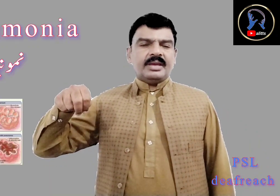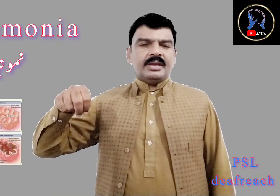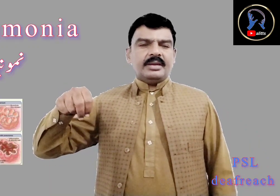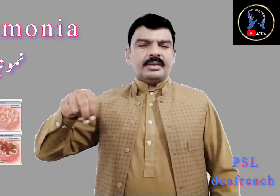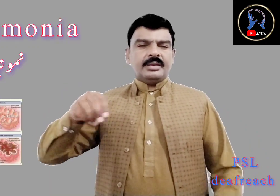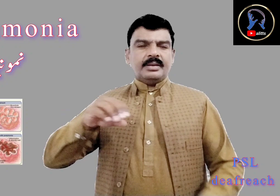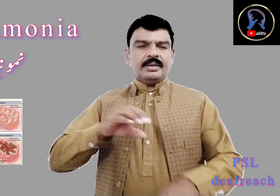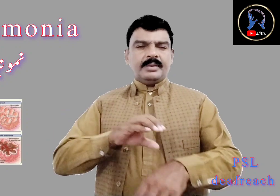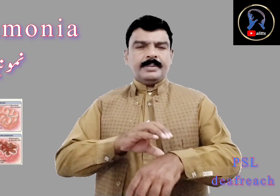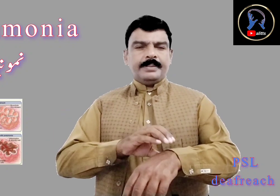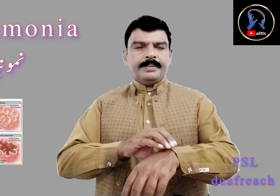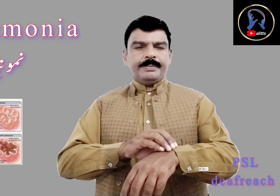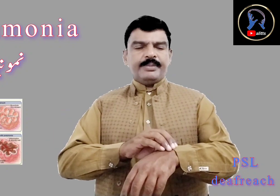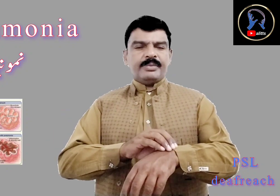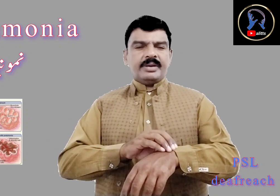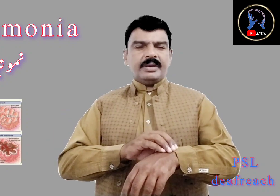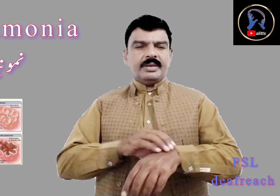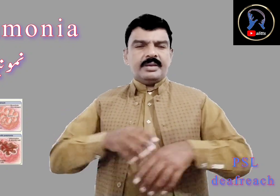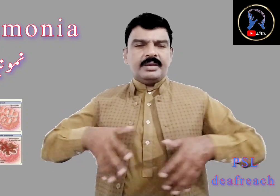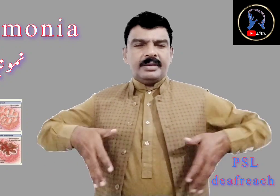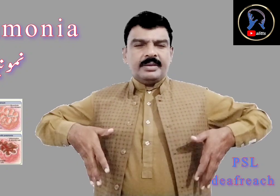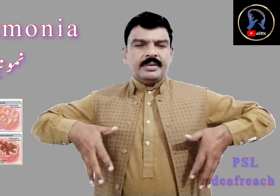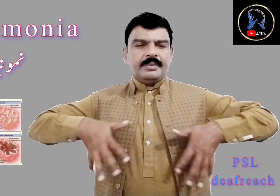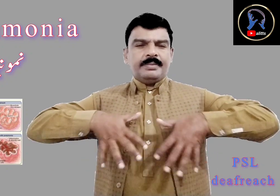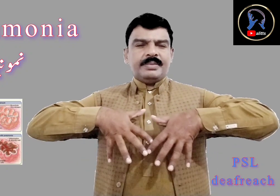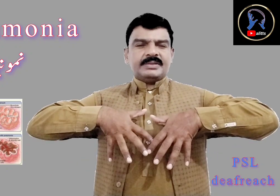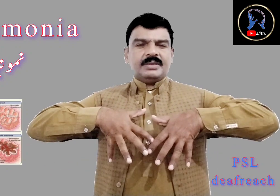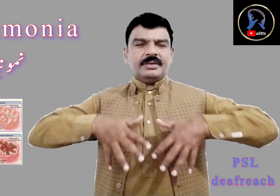and बीमारी पसलियां